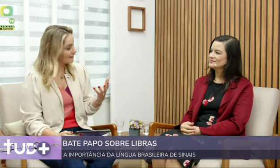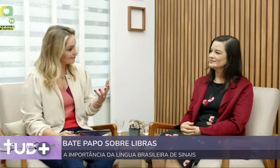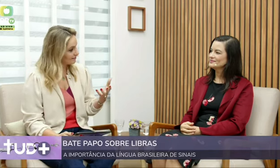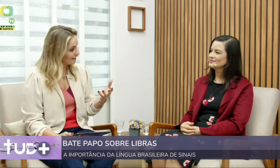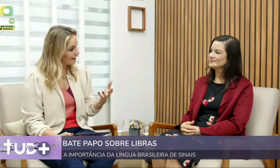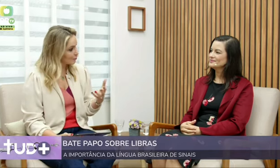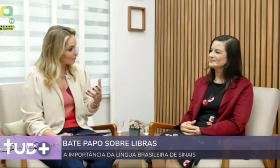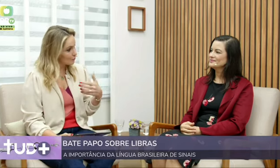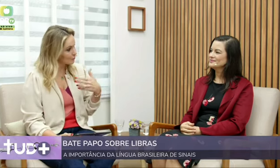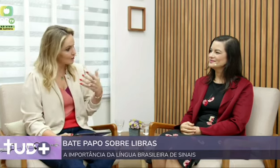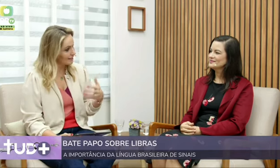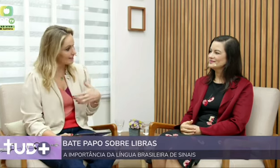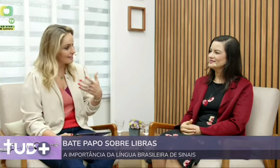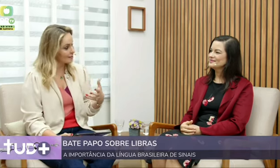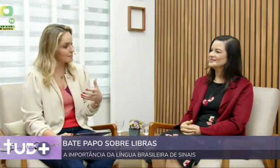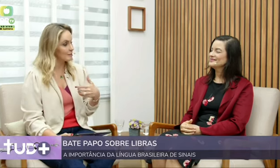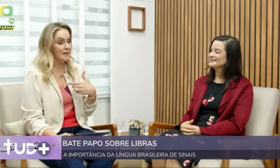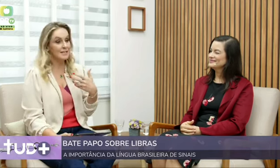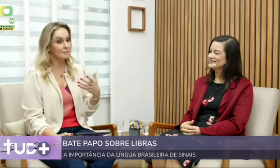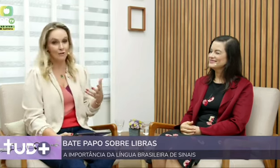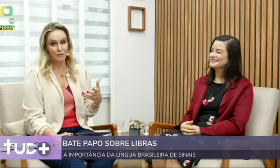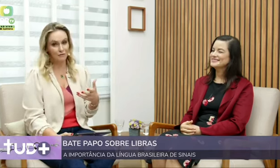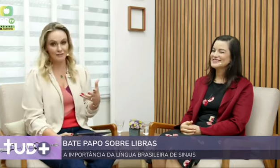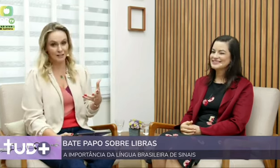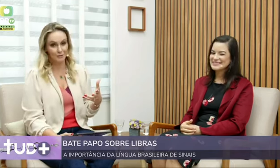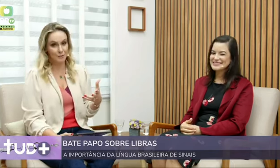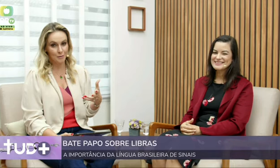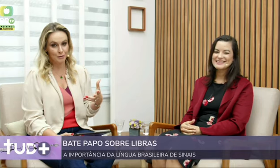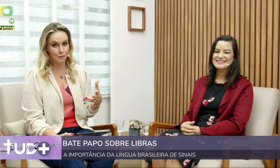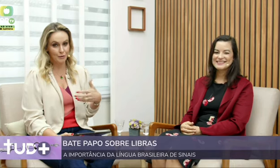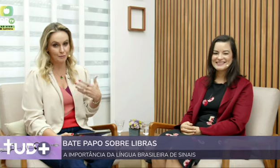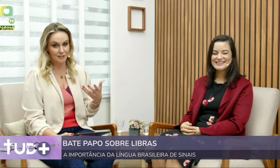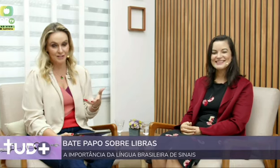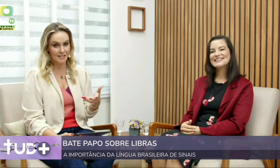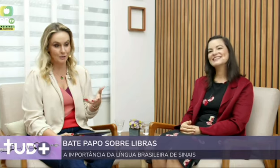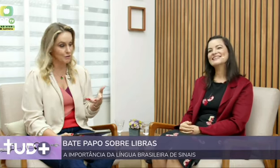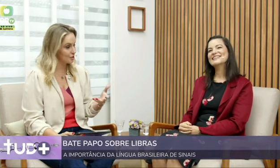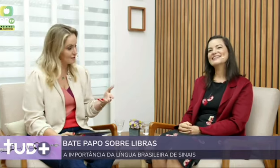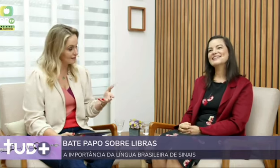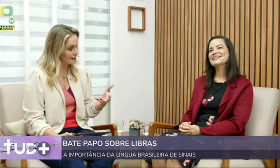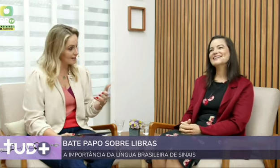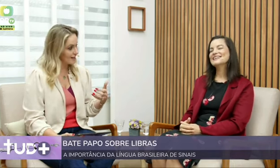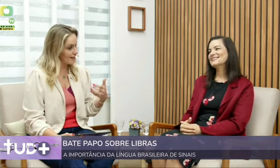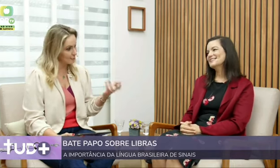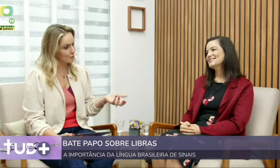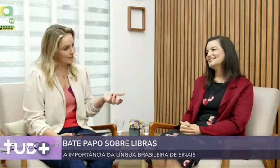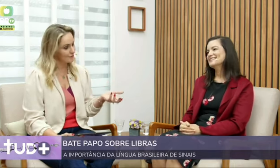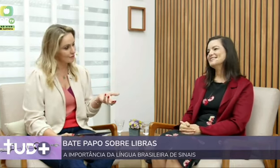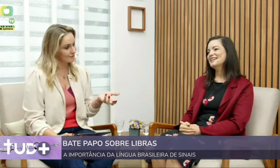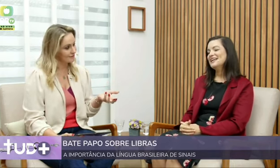aprender, né, aos poucos ali, Libras, mesmo não convivendo com uma pessoa com deficiência auditiva? É possível?